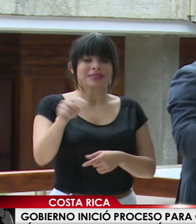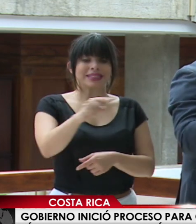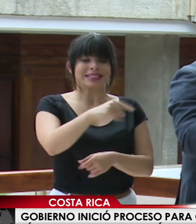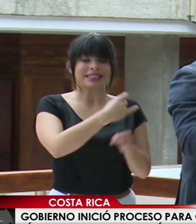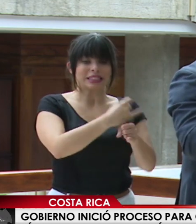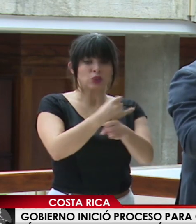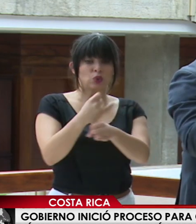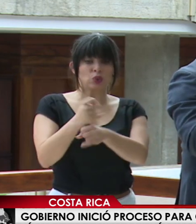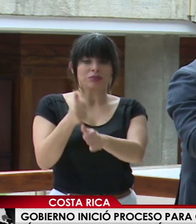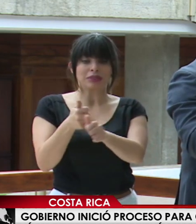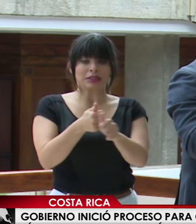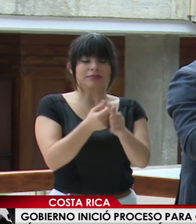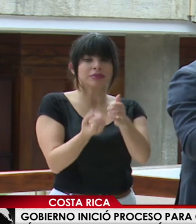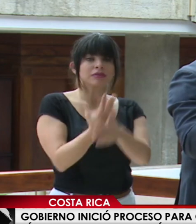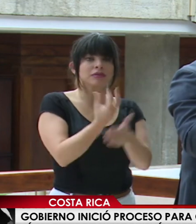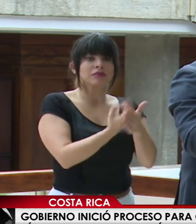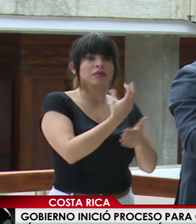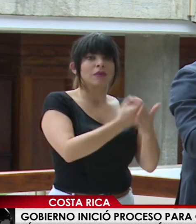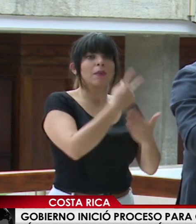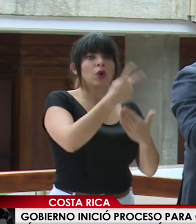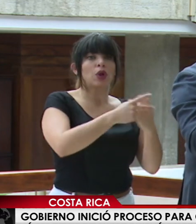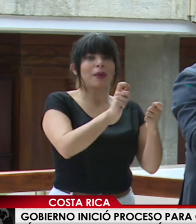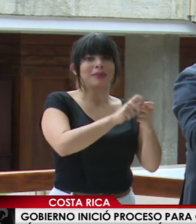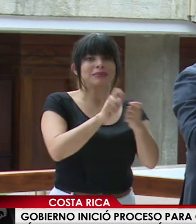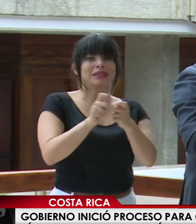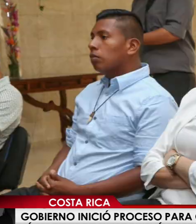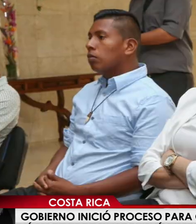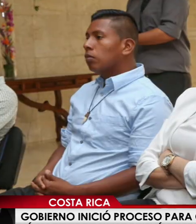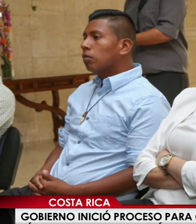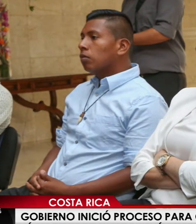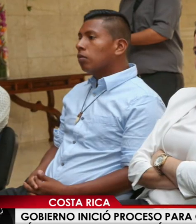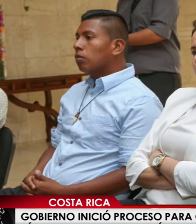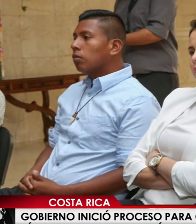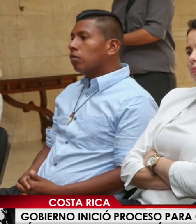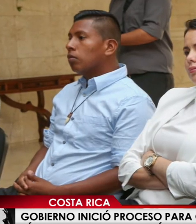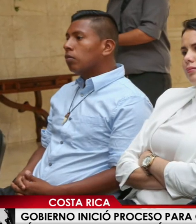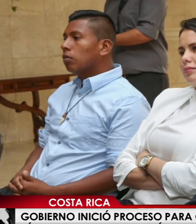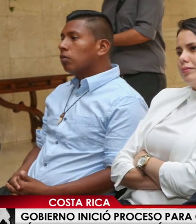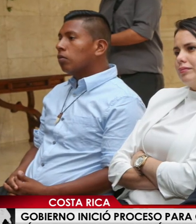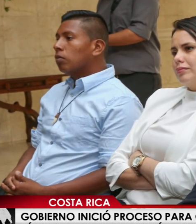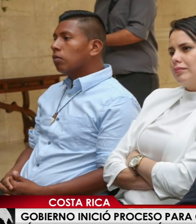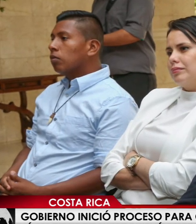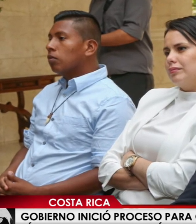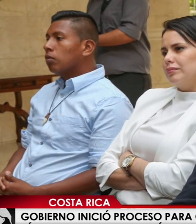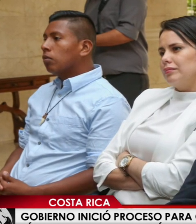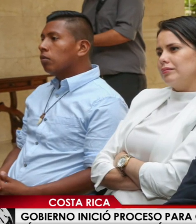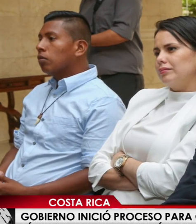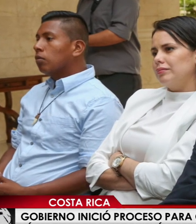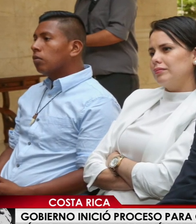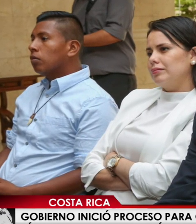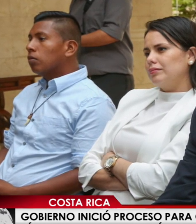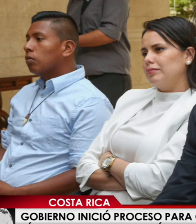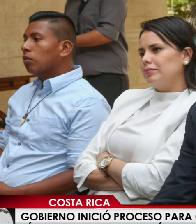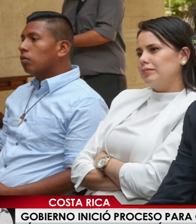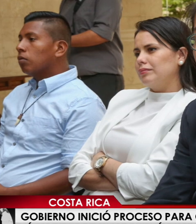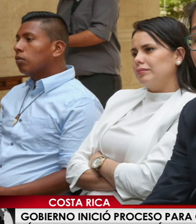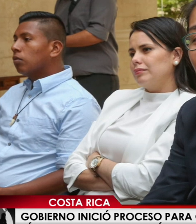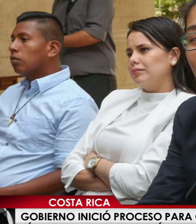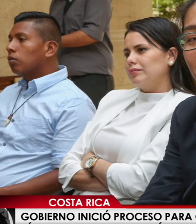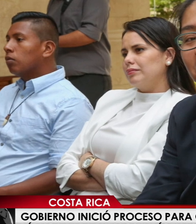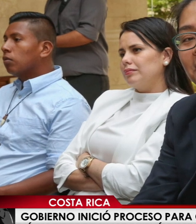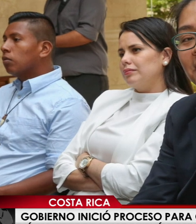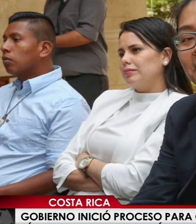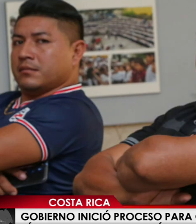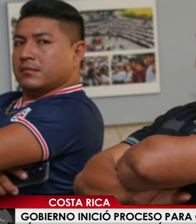generen un programa específico de caminos y puentes para las comunidades indígenas. es una necesidad consistente, pero desde